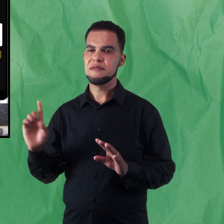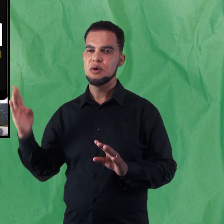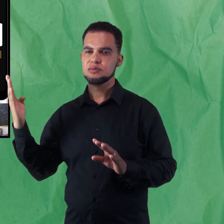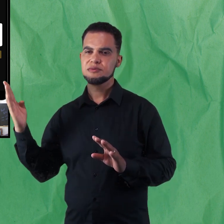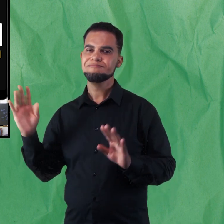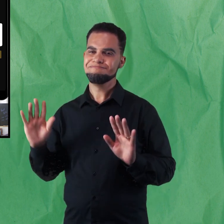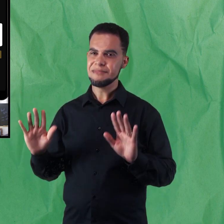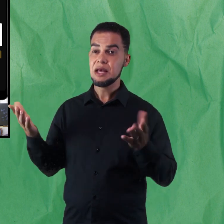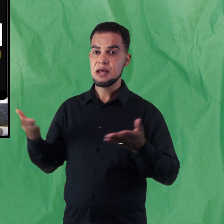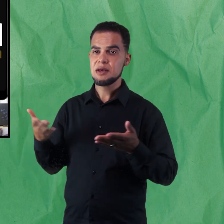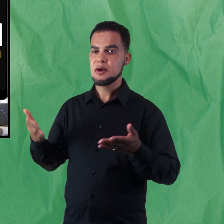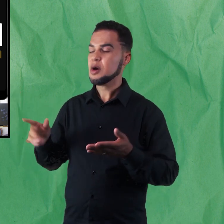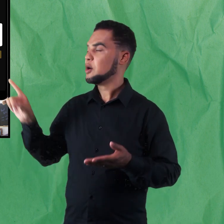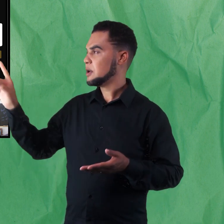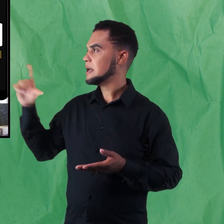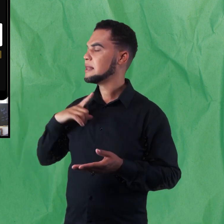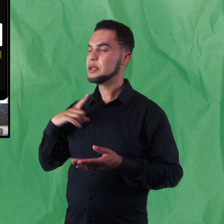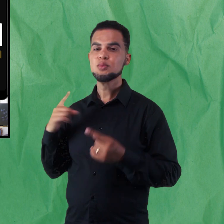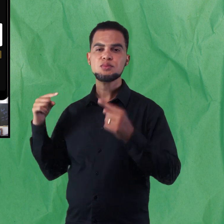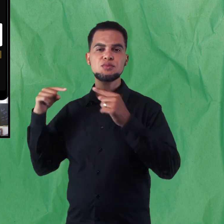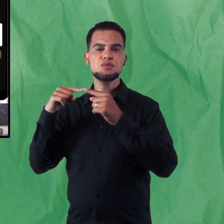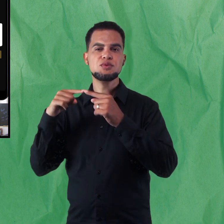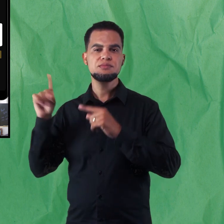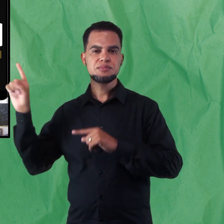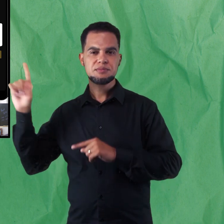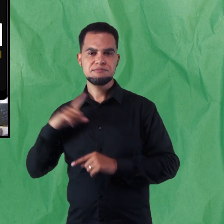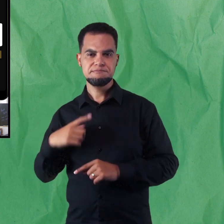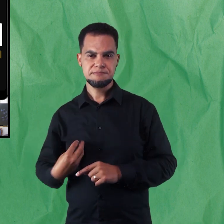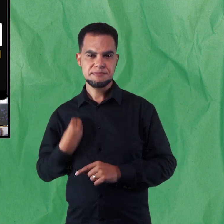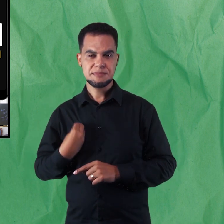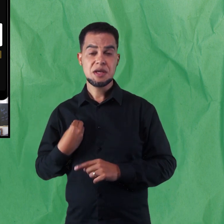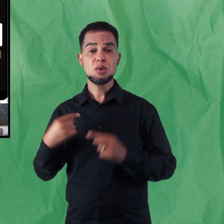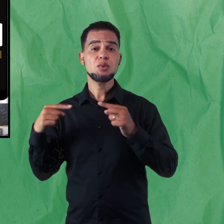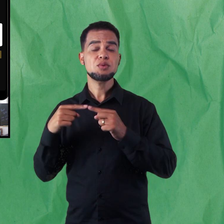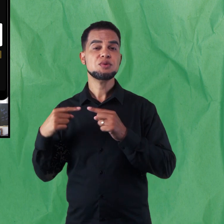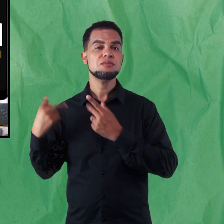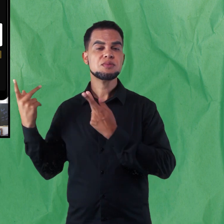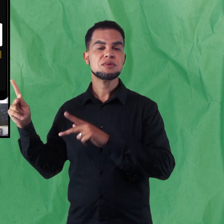falso. O meu user, ele vai ter um tipo, né? O tipo